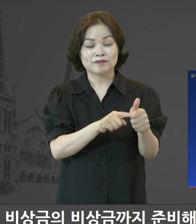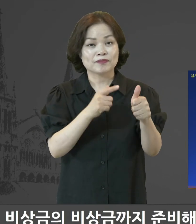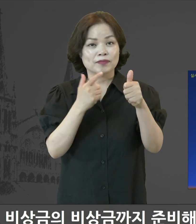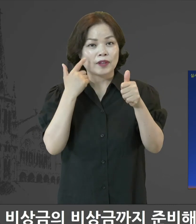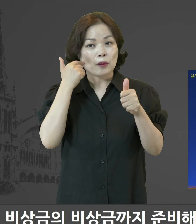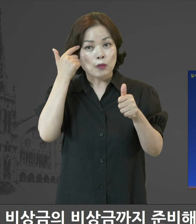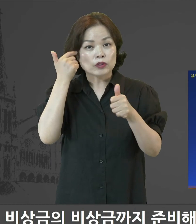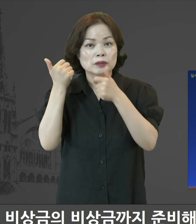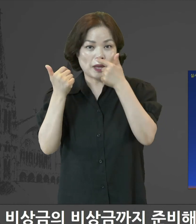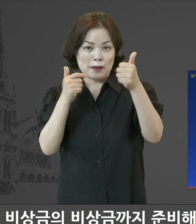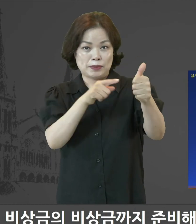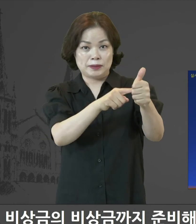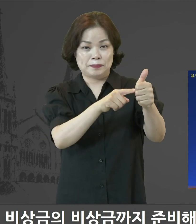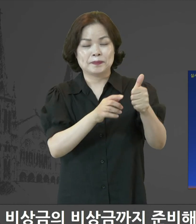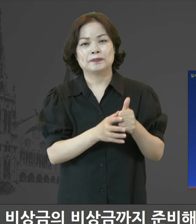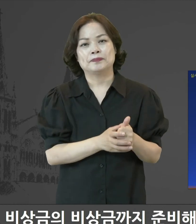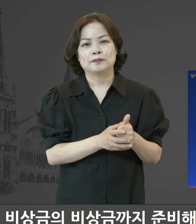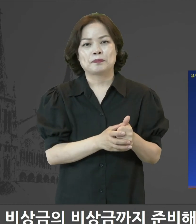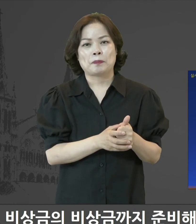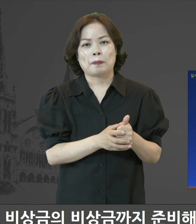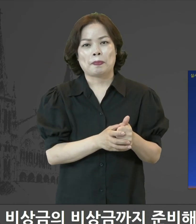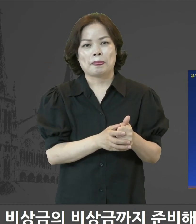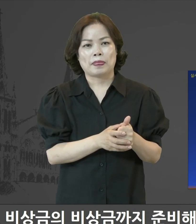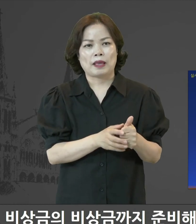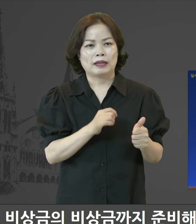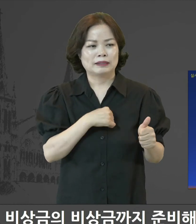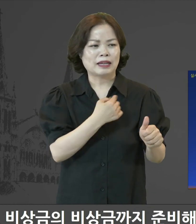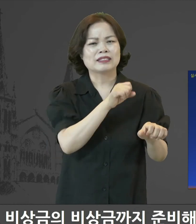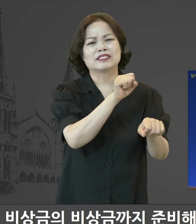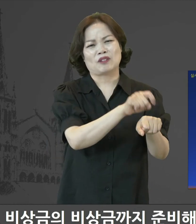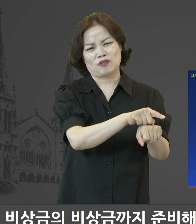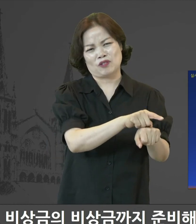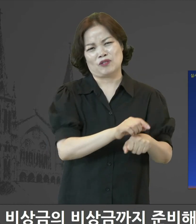가만 보니까 자기 성격이야,